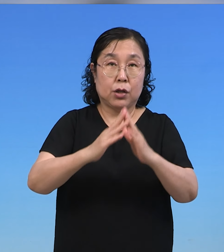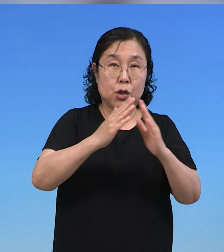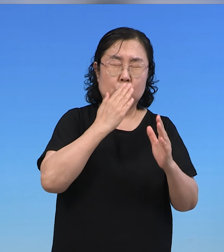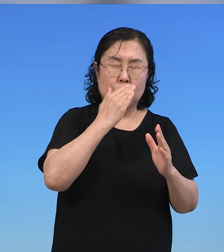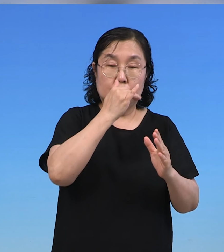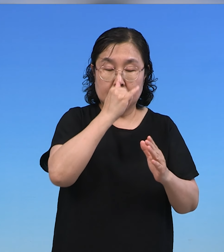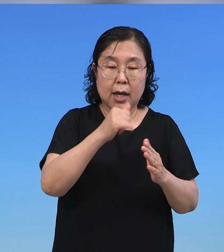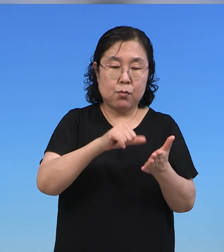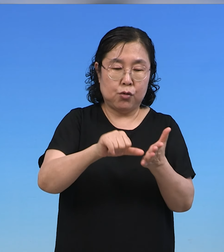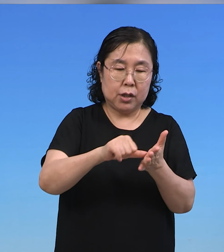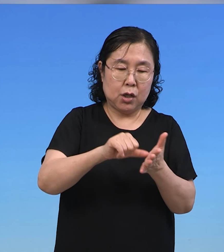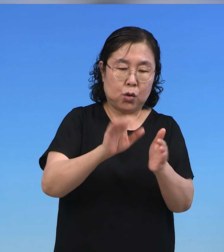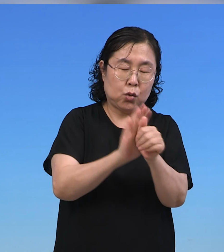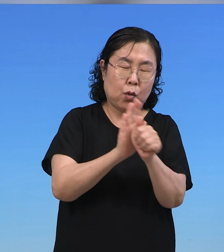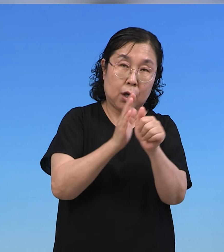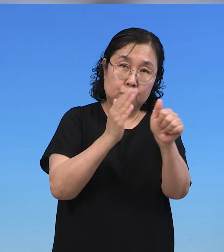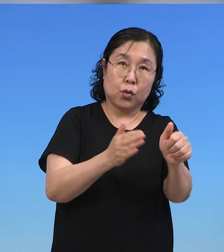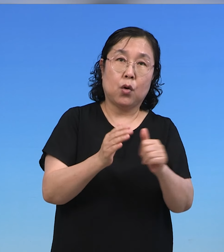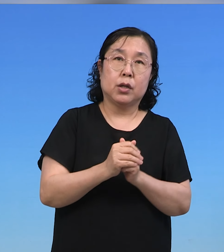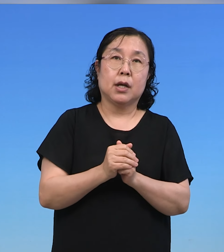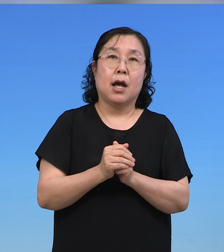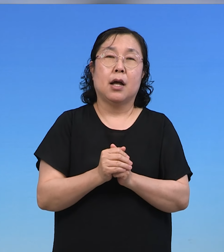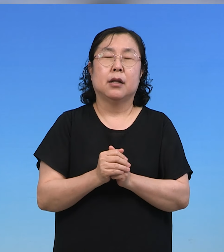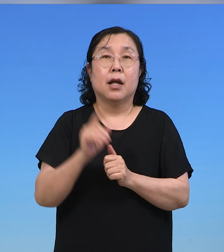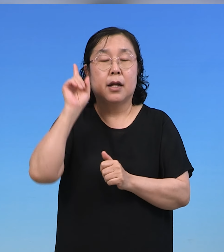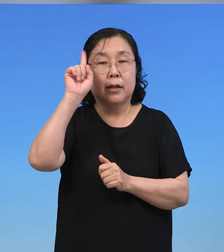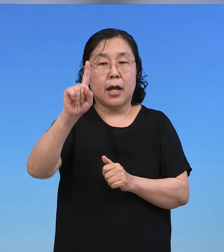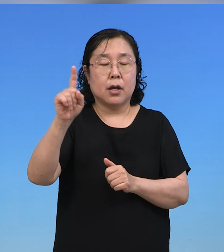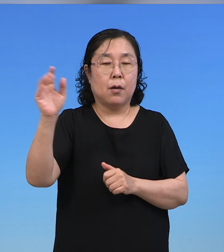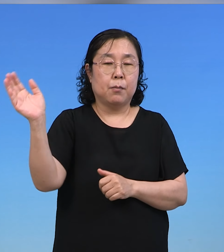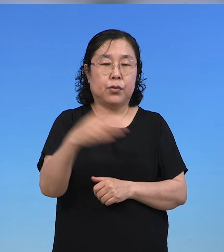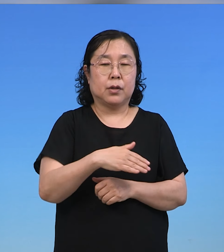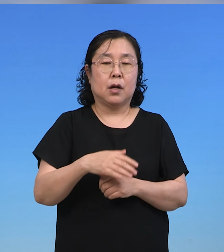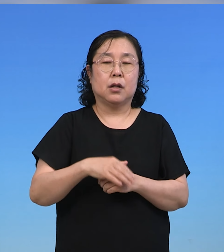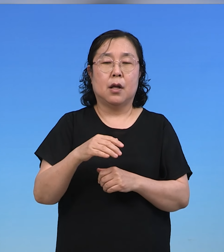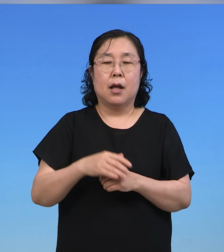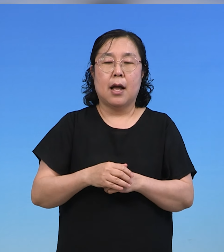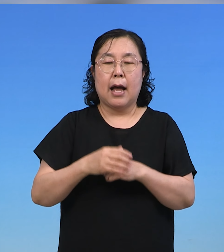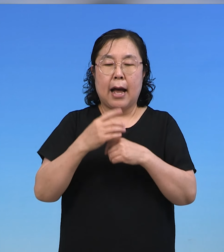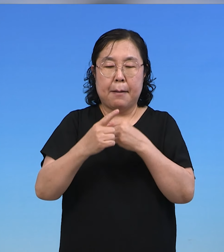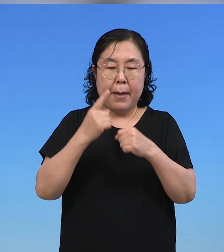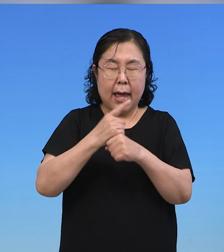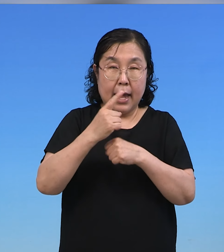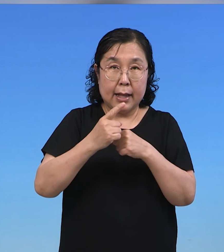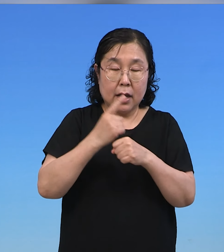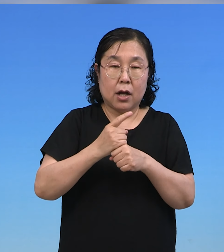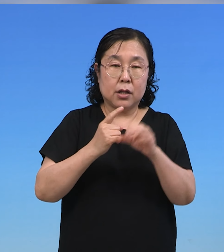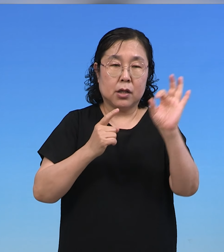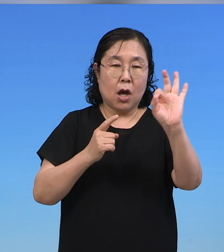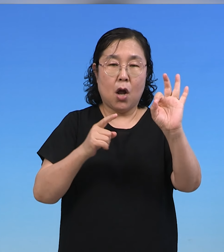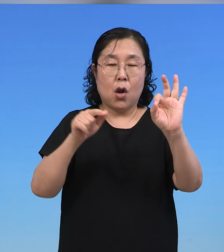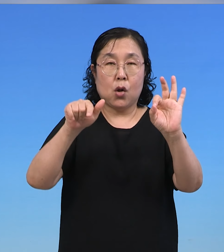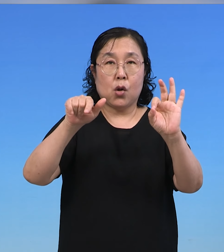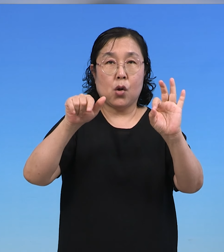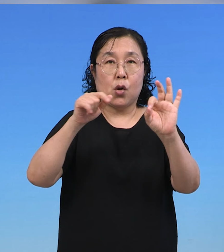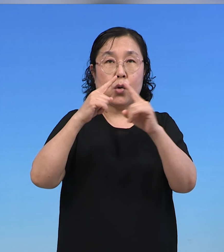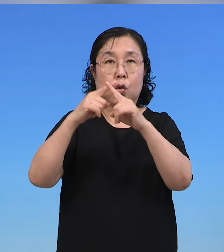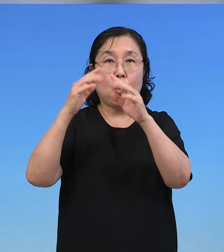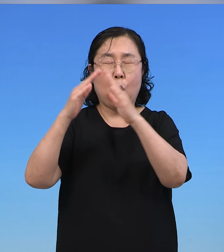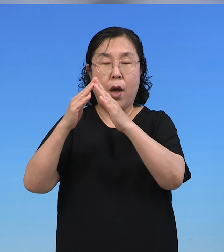그리고 내년서부터는 매년 10교회씩 이런 일들을 행하기를 원합니다. 매년 10교회씩.